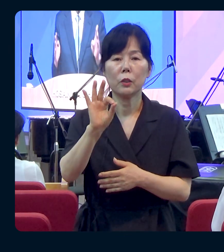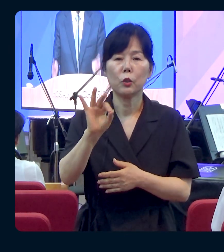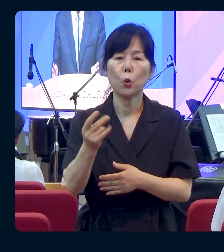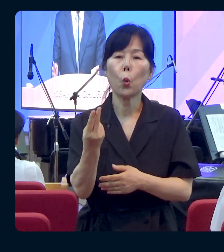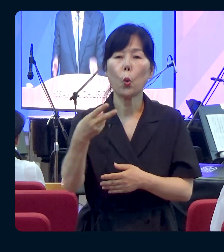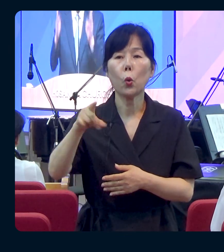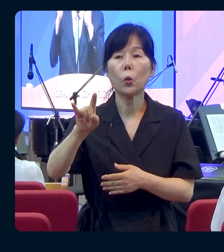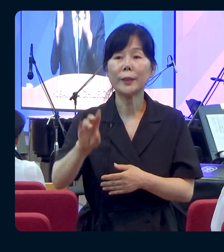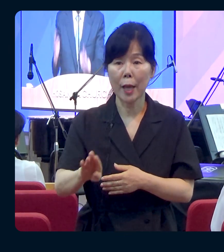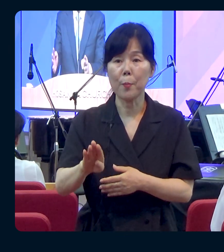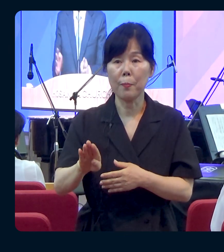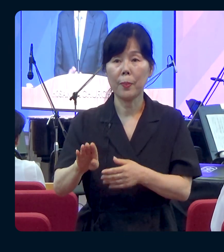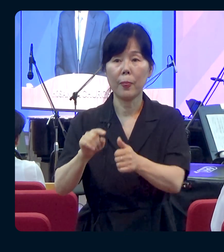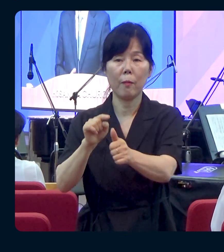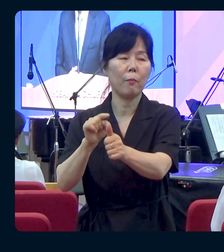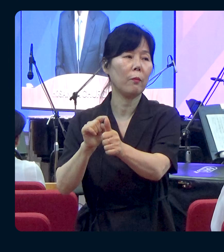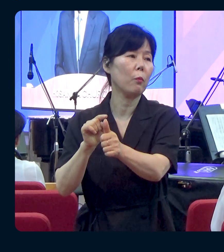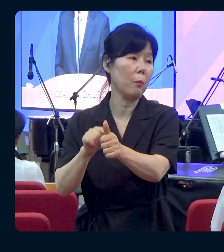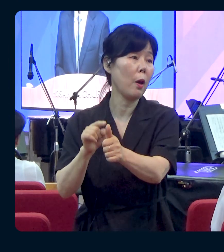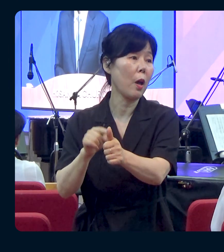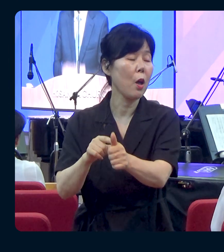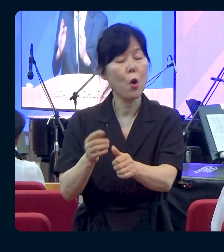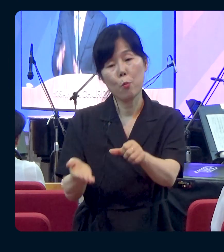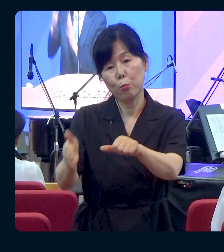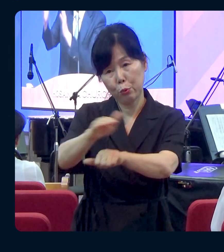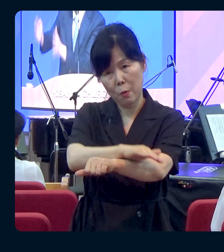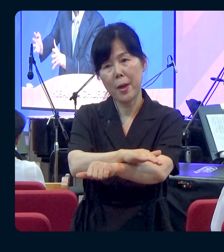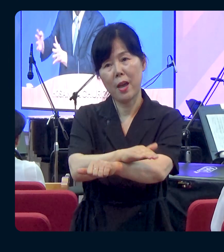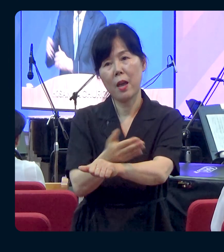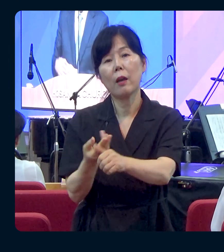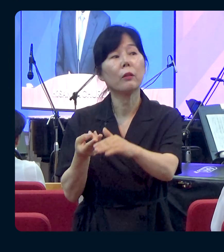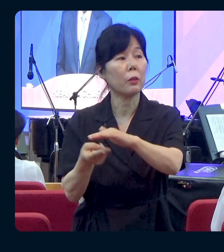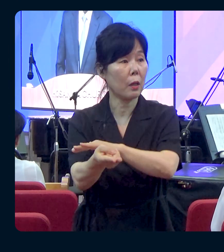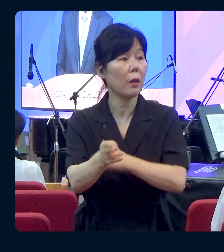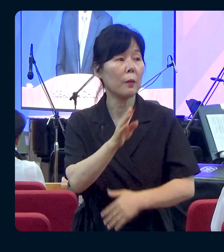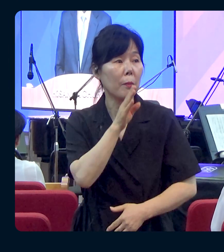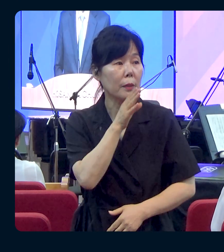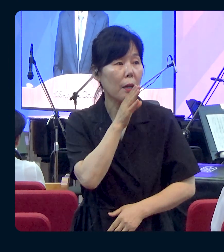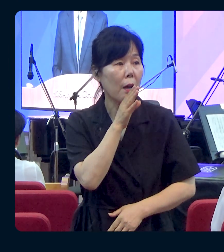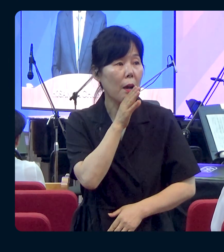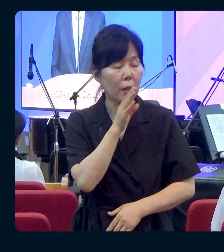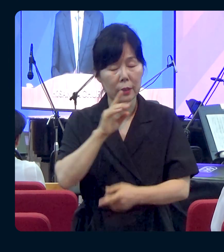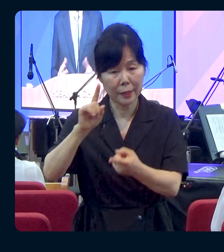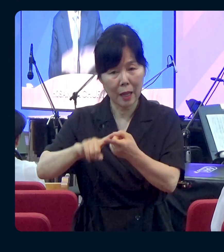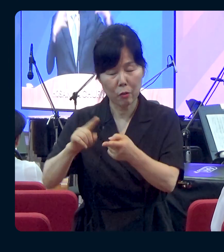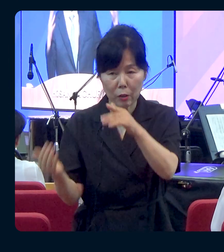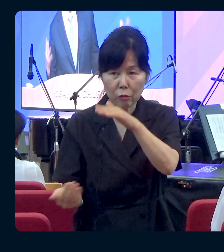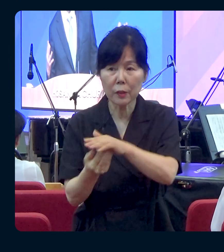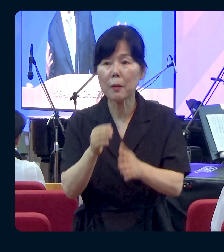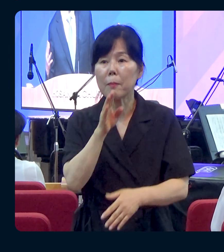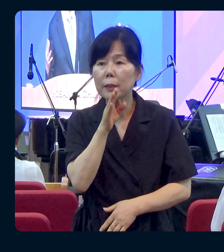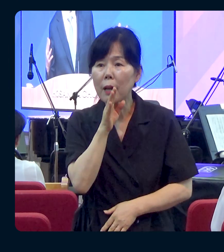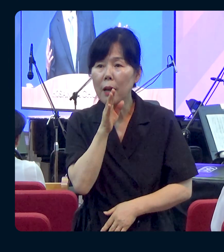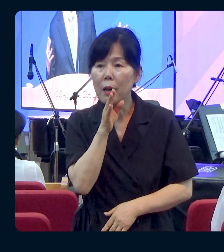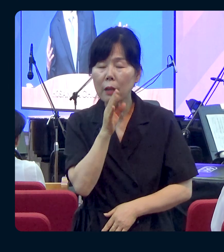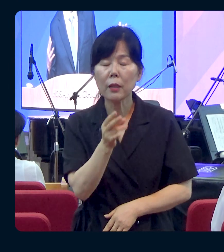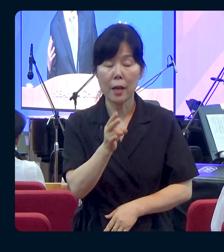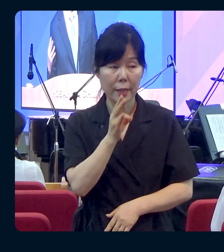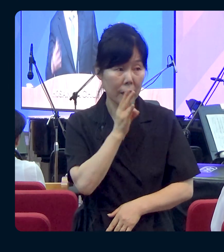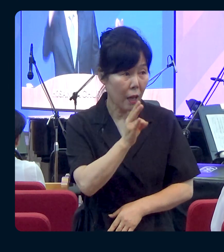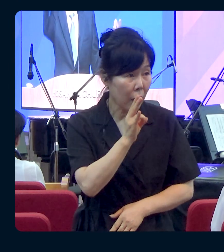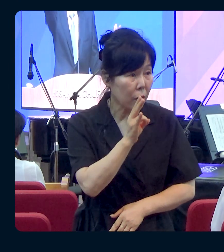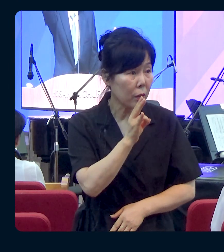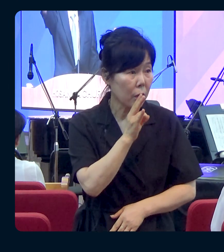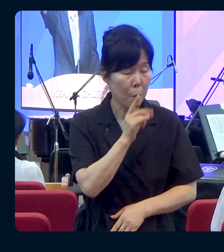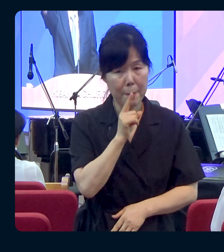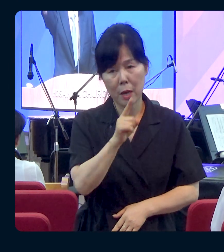무덤에 장사되었던 것을 예언한 말씀, 그거 맞습니다. 그것이 그렇게 이루어졌죠. 그런데 여러분, 모든 예언의